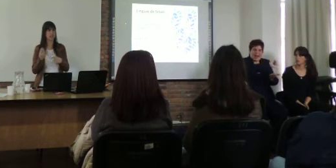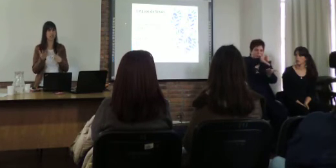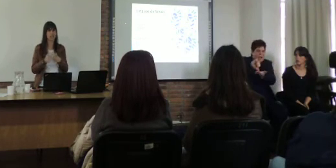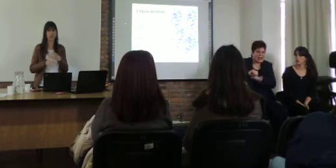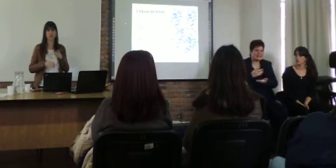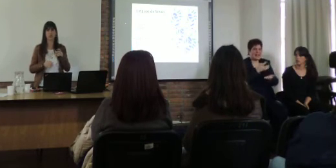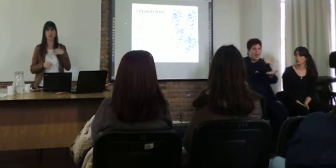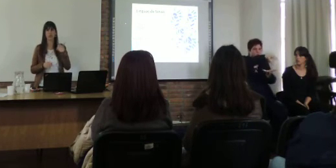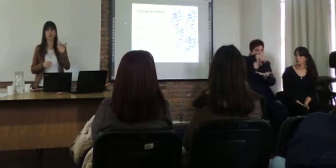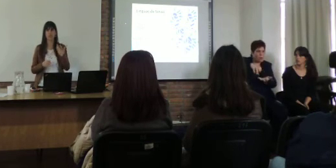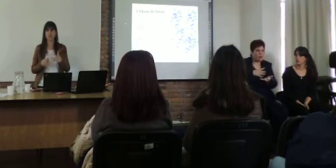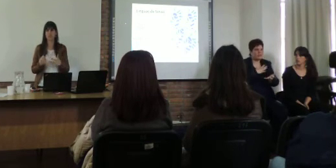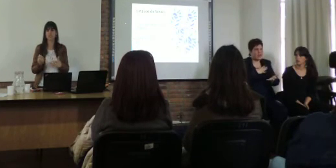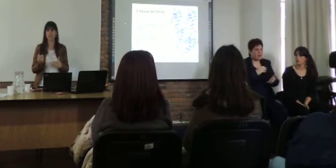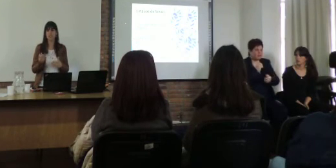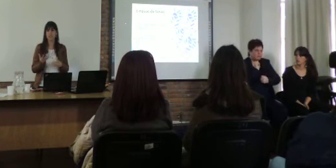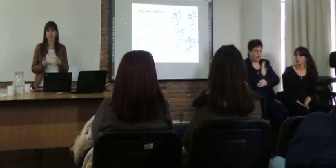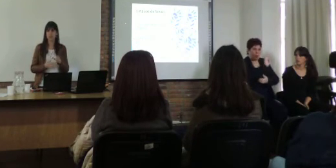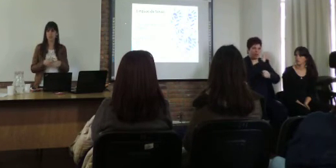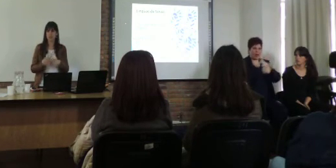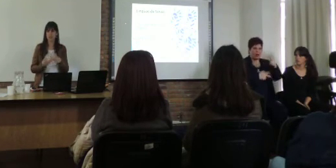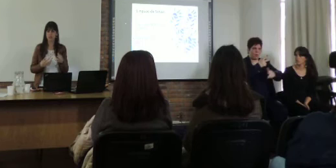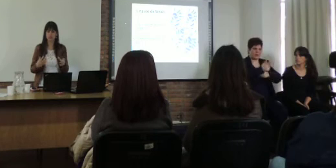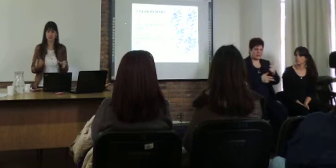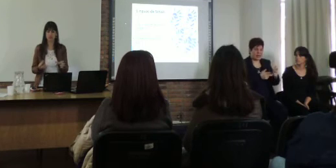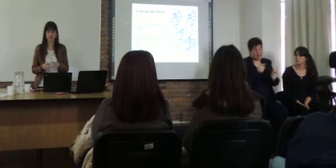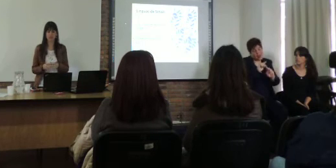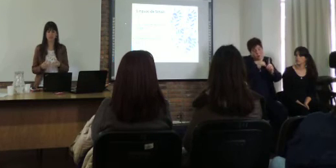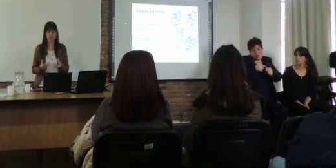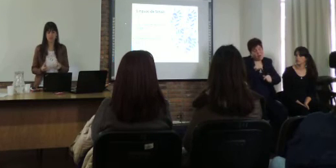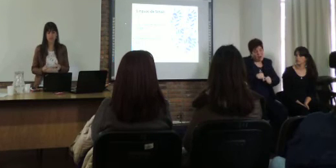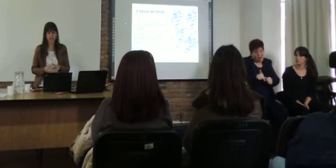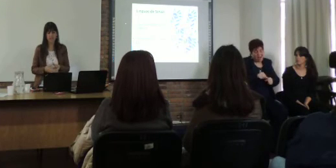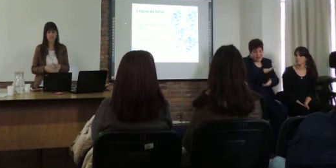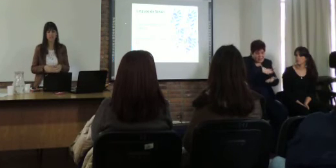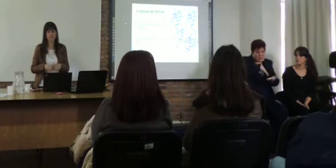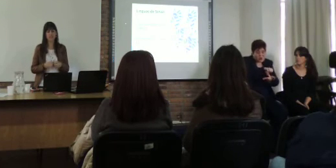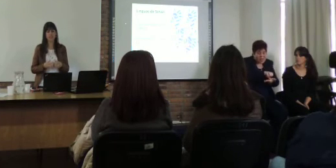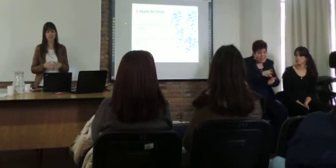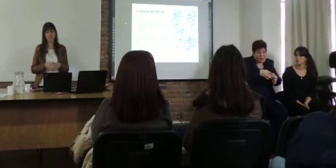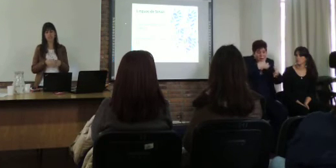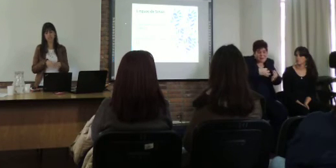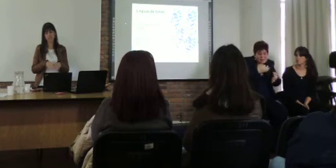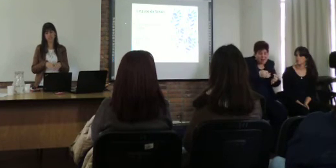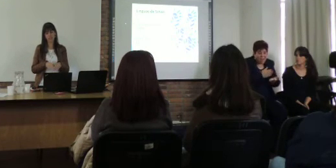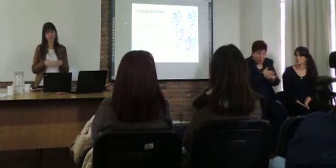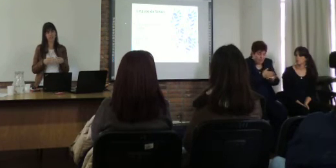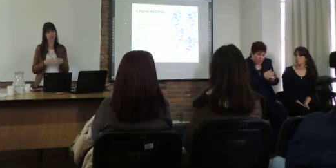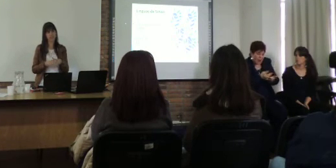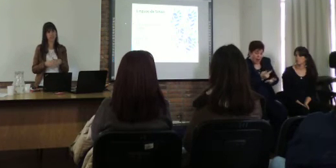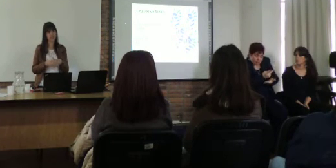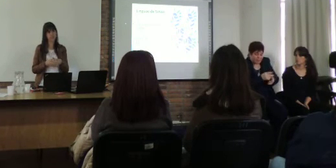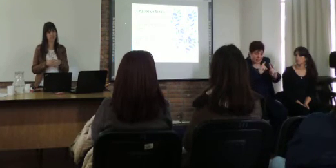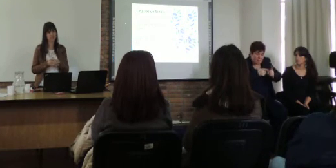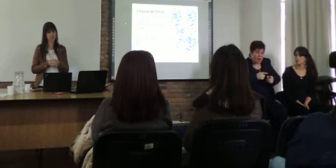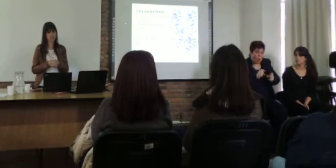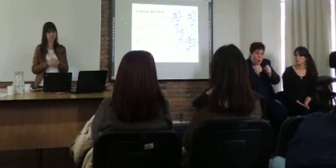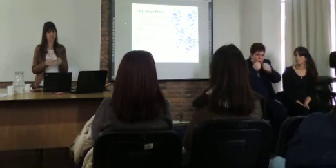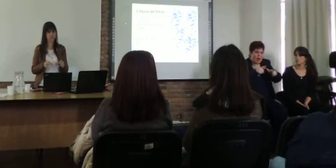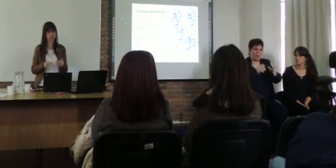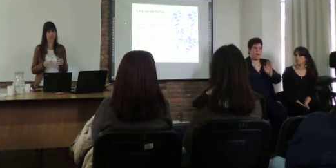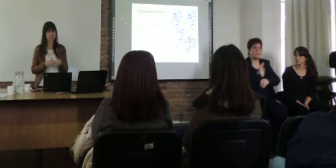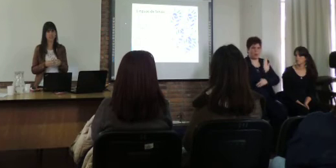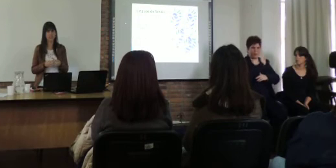variedades de dialetos ou novas línguas que emergem dos contextos sociais e culturais. Então, ali a gente está trazendo então